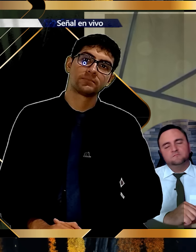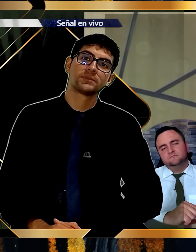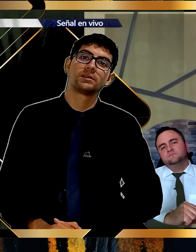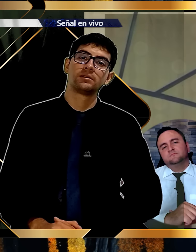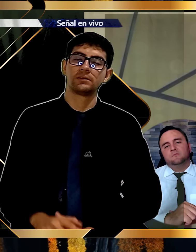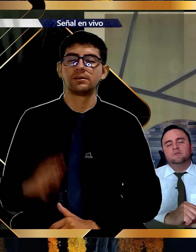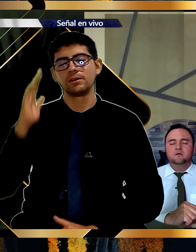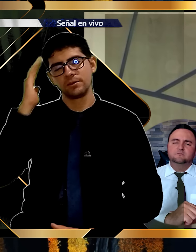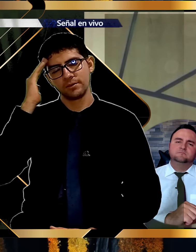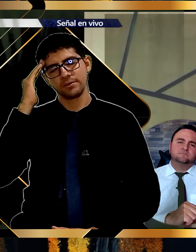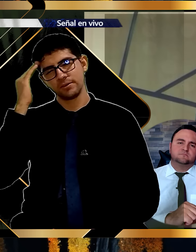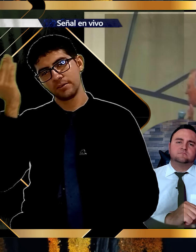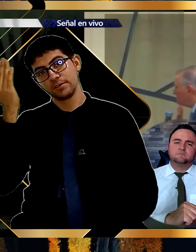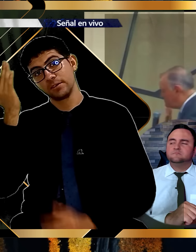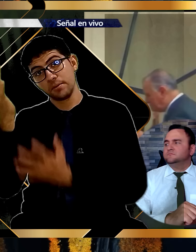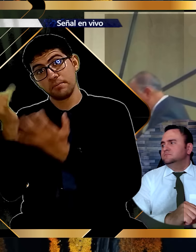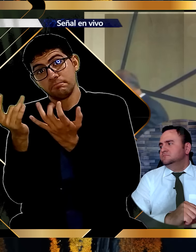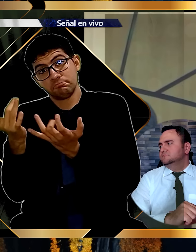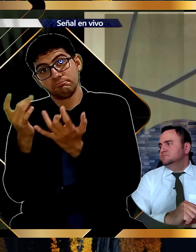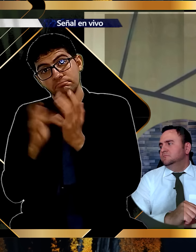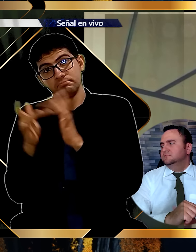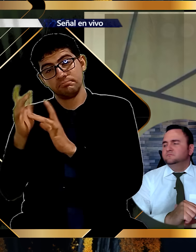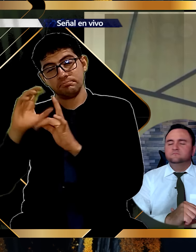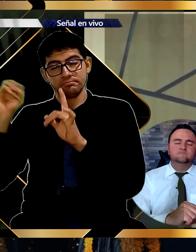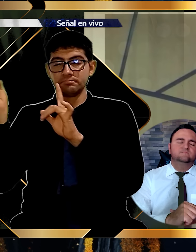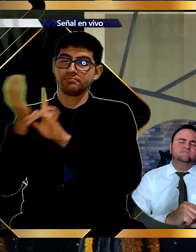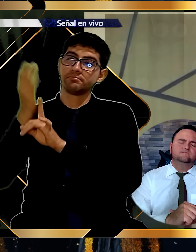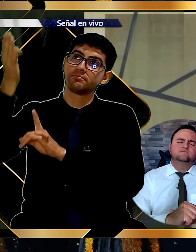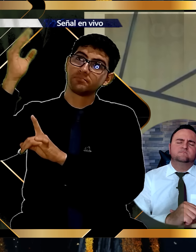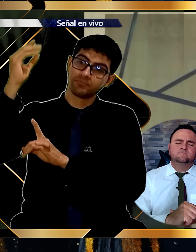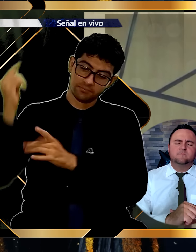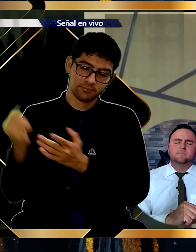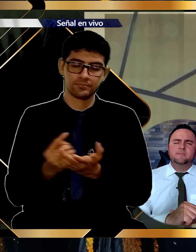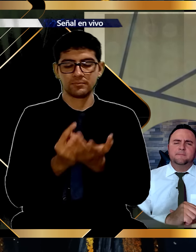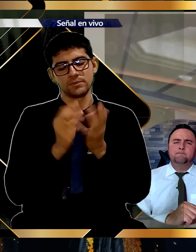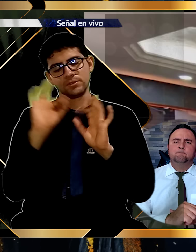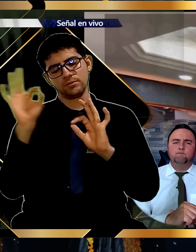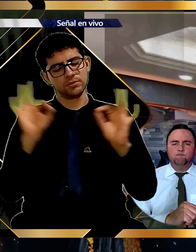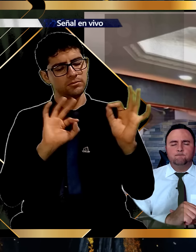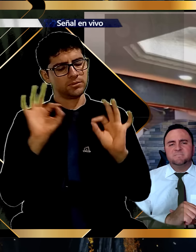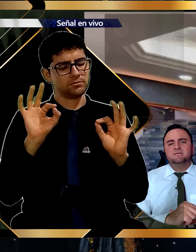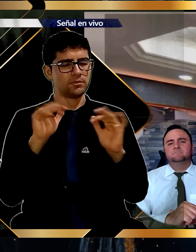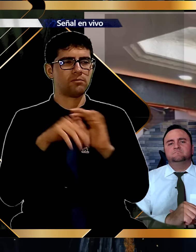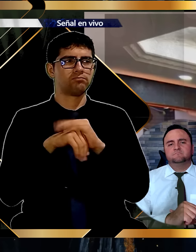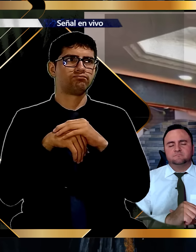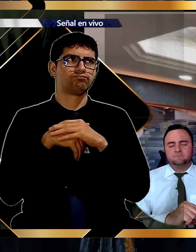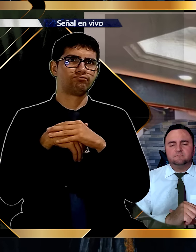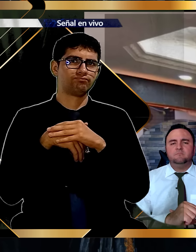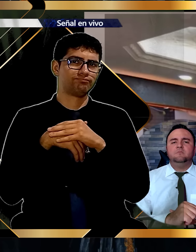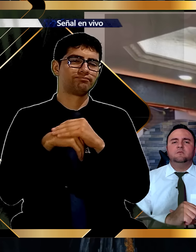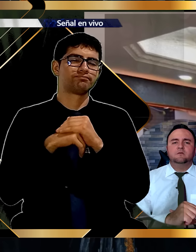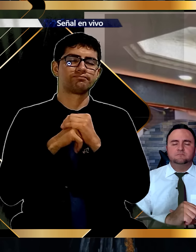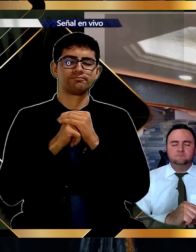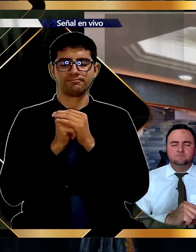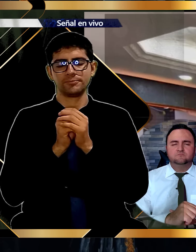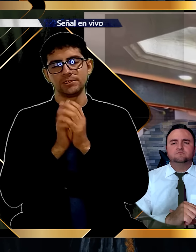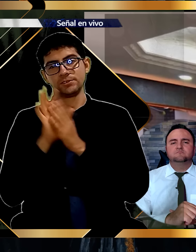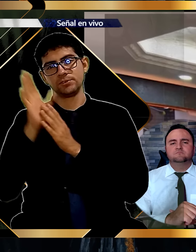ser, dice, no, esto tiene que ser así. Dios tiene una especie de método que uno descubre por leyendo las Escrituras.